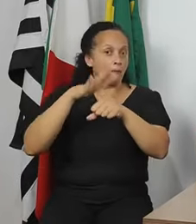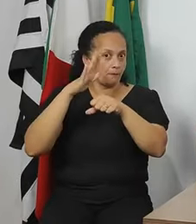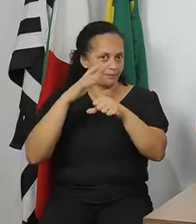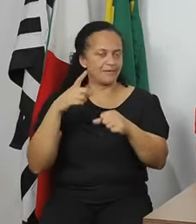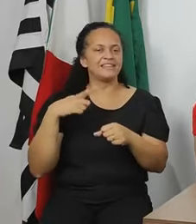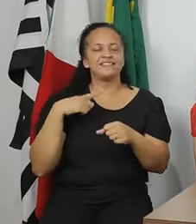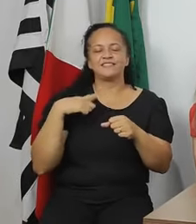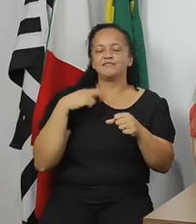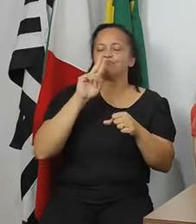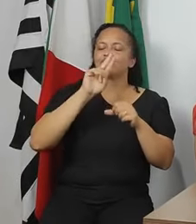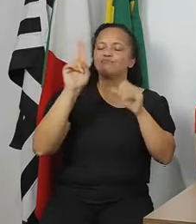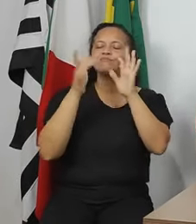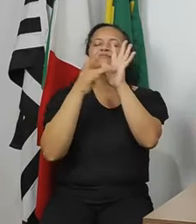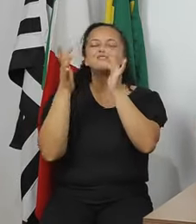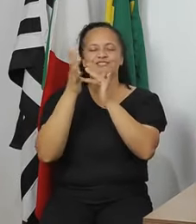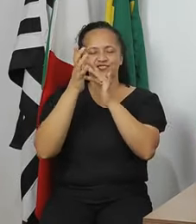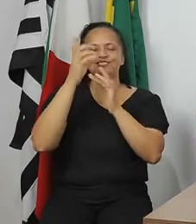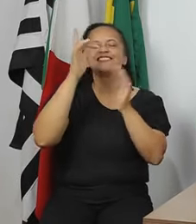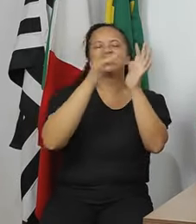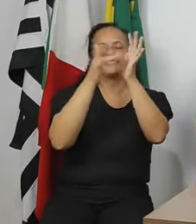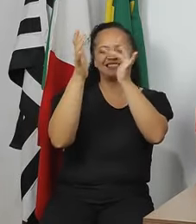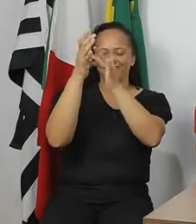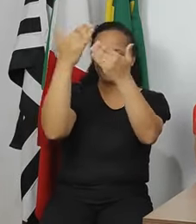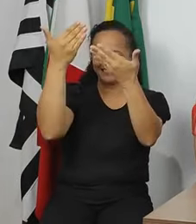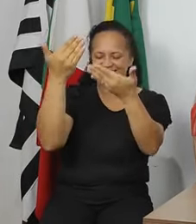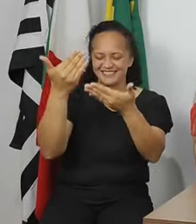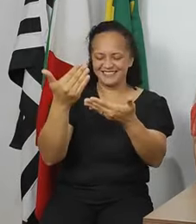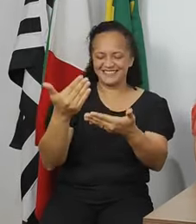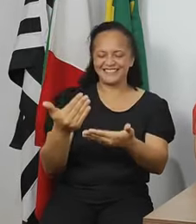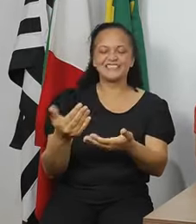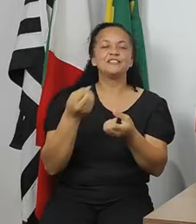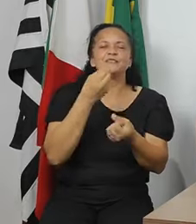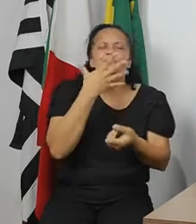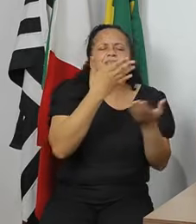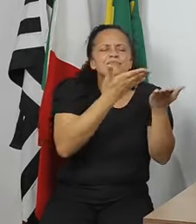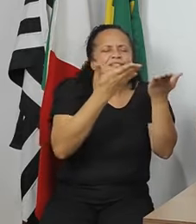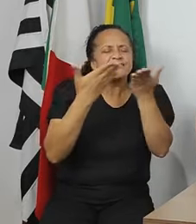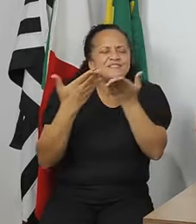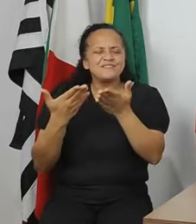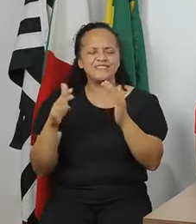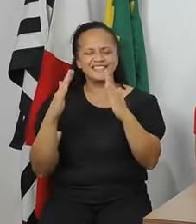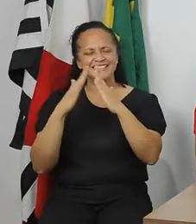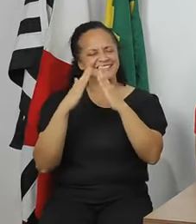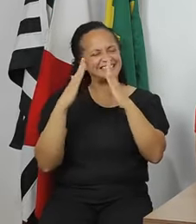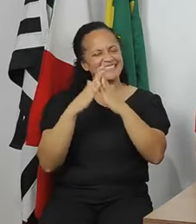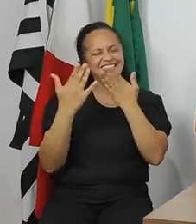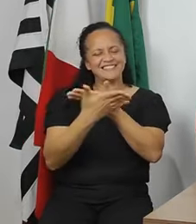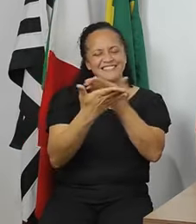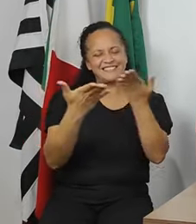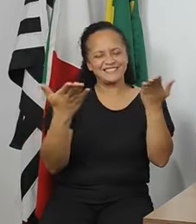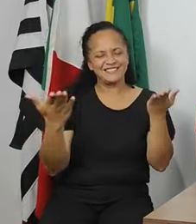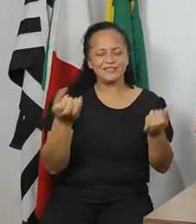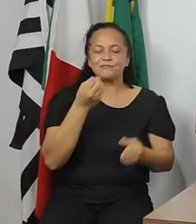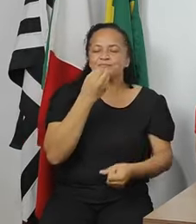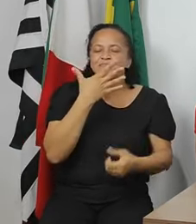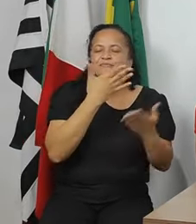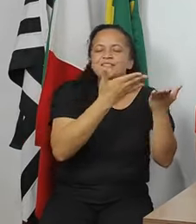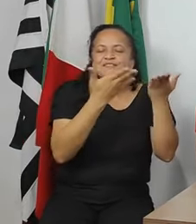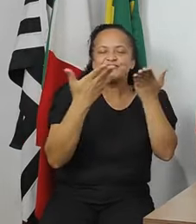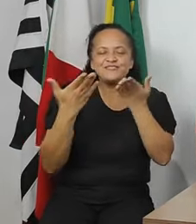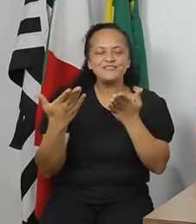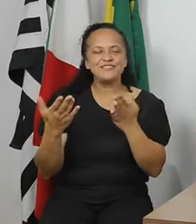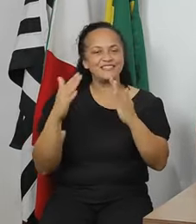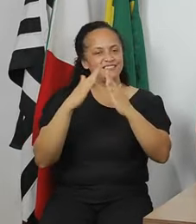está, Jesus. Seja bem-vindo, Jesus, nas casas que estão nos assistindo nesse momento. Seja bem-vindo aqui onde